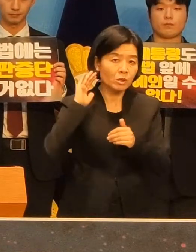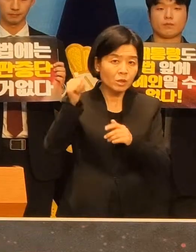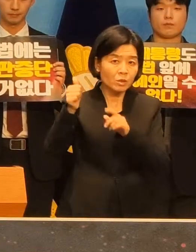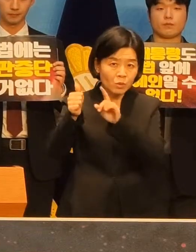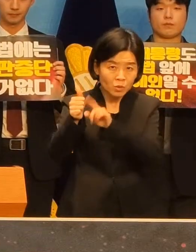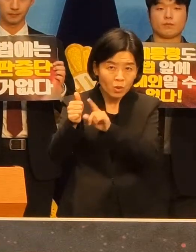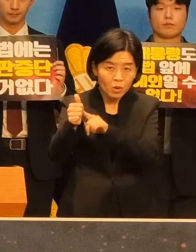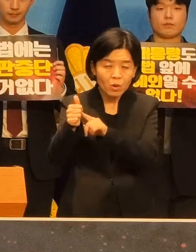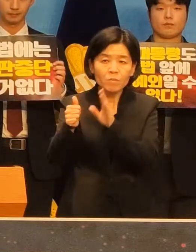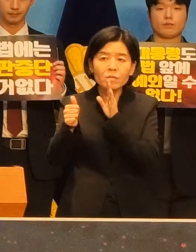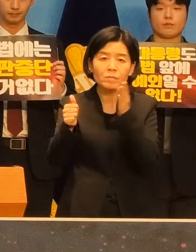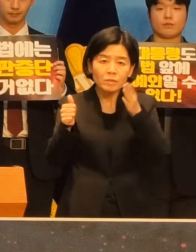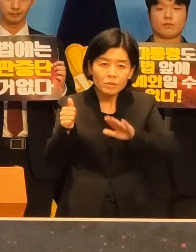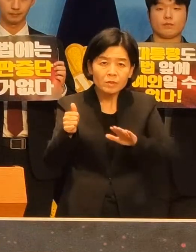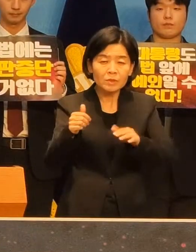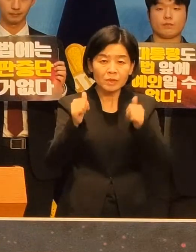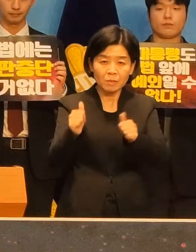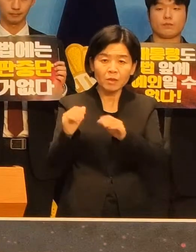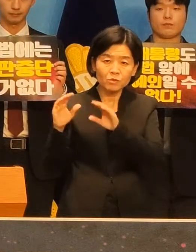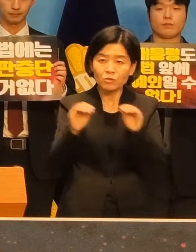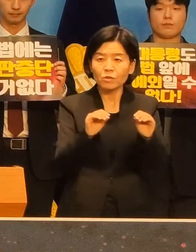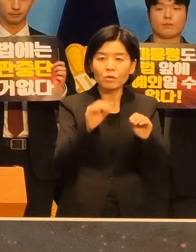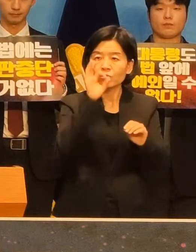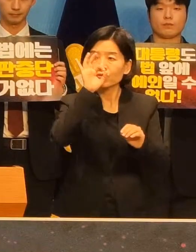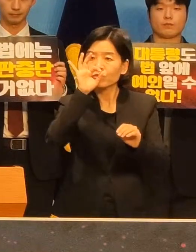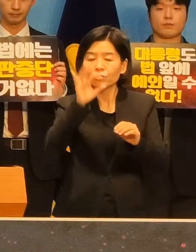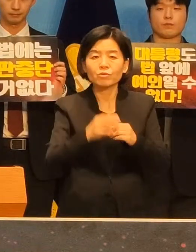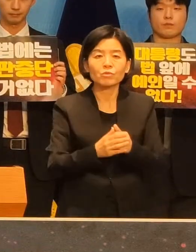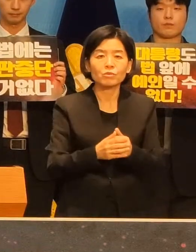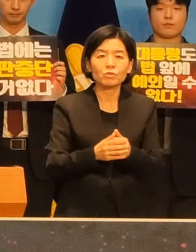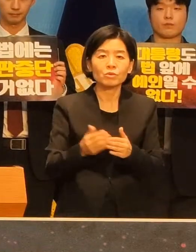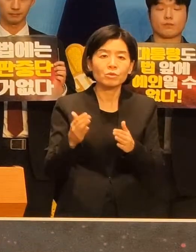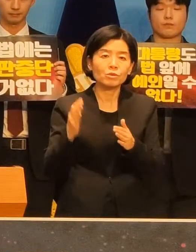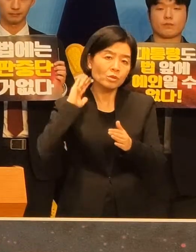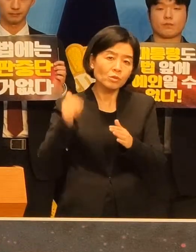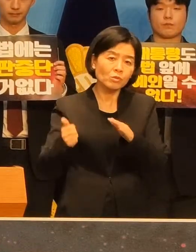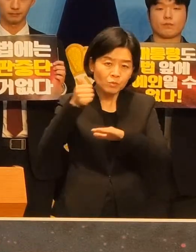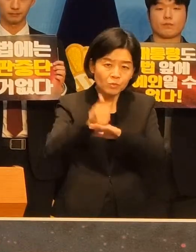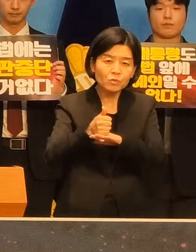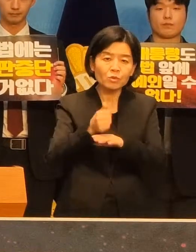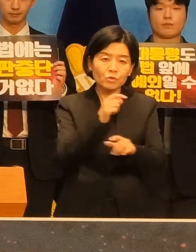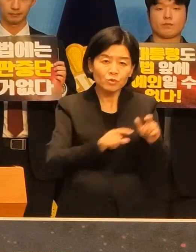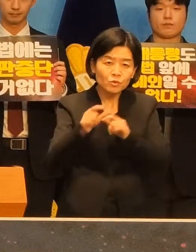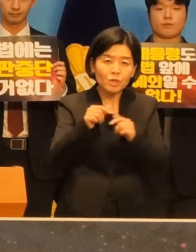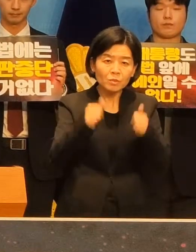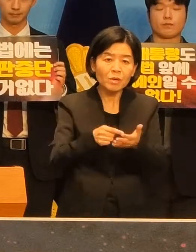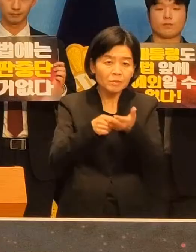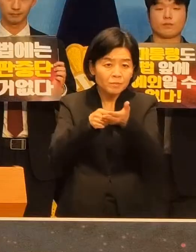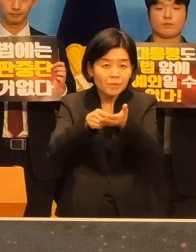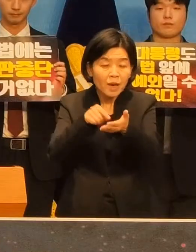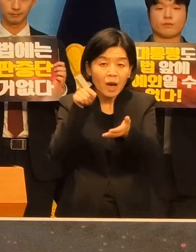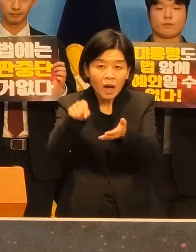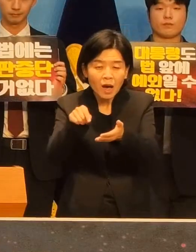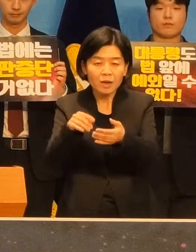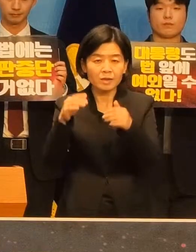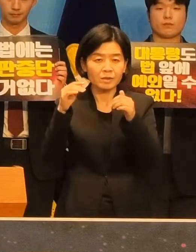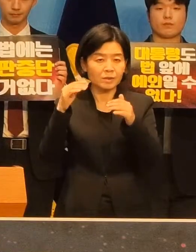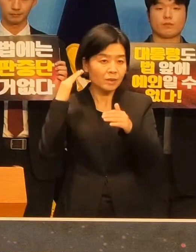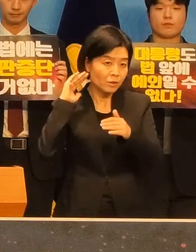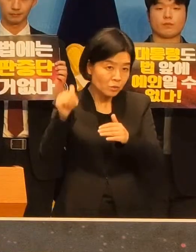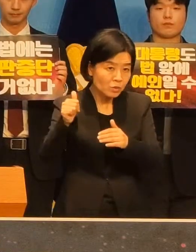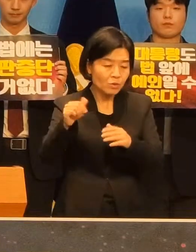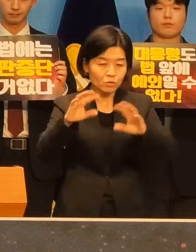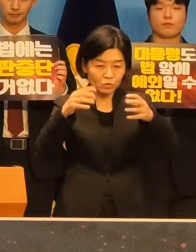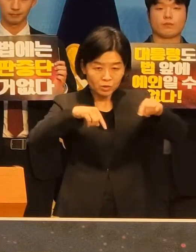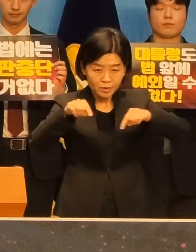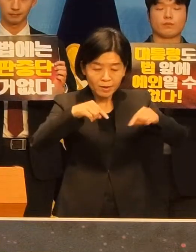할지라도 재판을 중단할 수 없습니다. 임기 중 추가 재판을 열고자 하는 기소에 대해서만 대통령의 안정적 국정